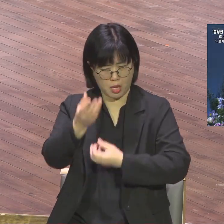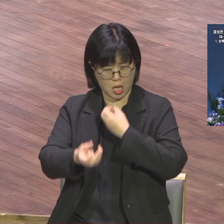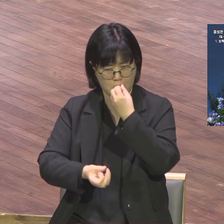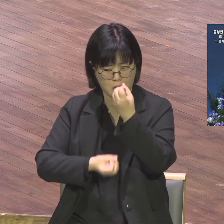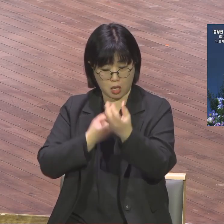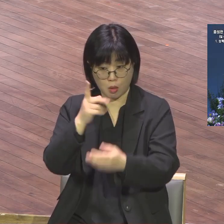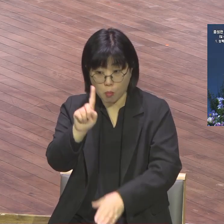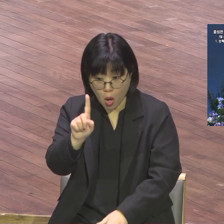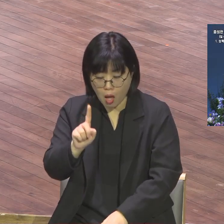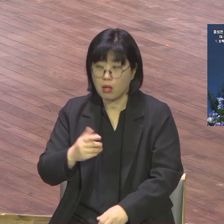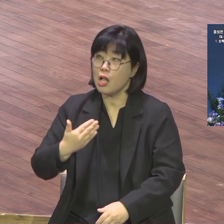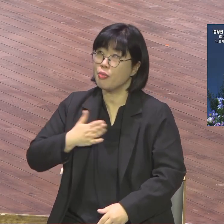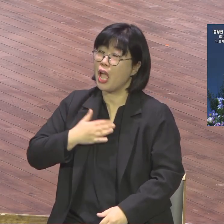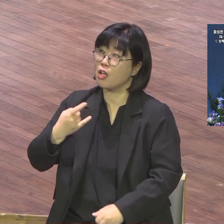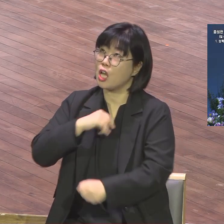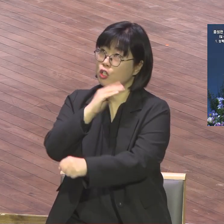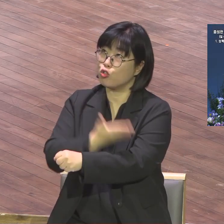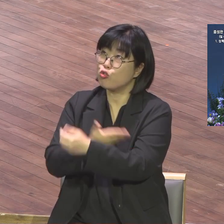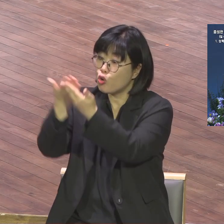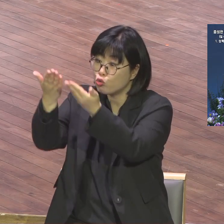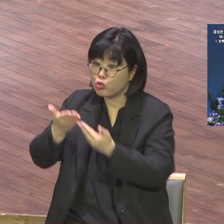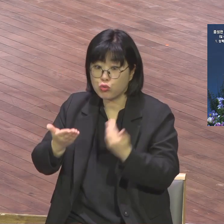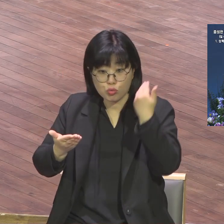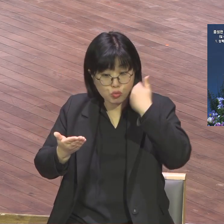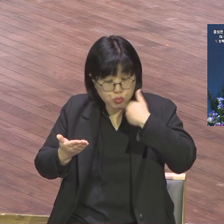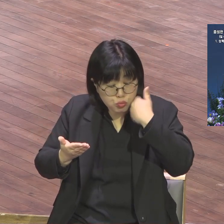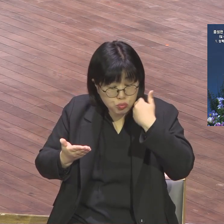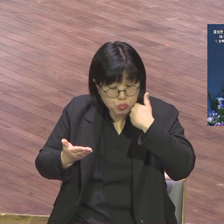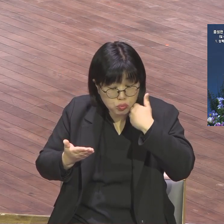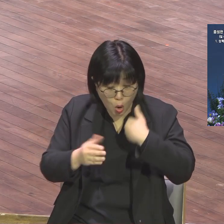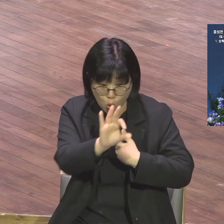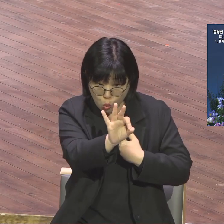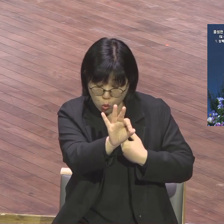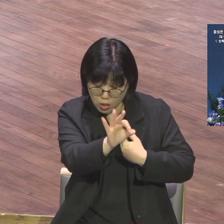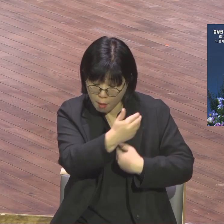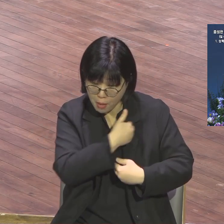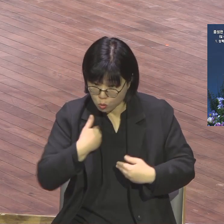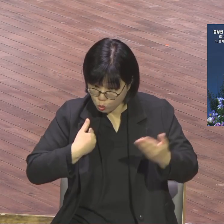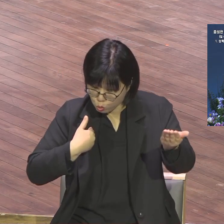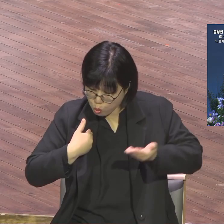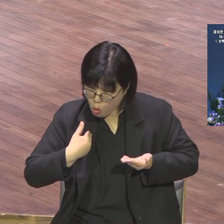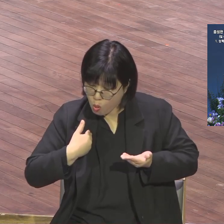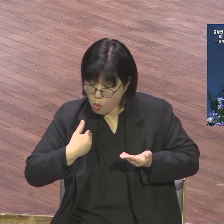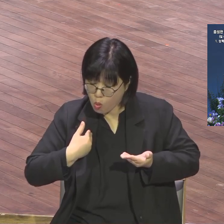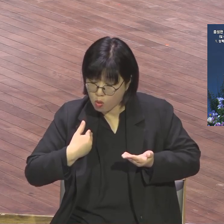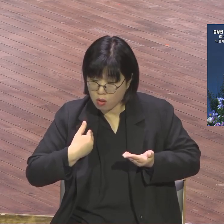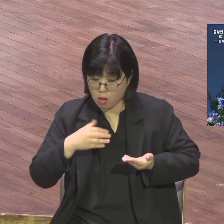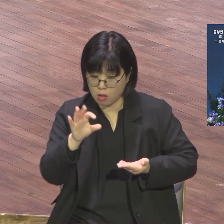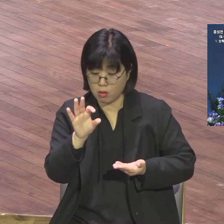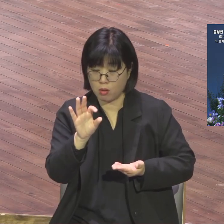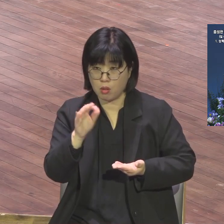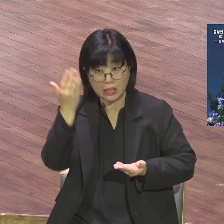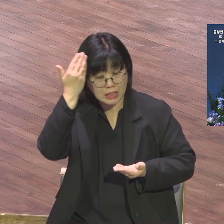자가 있다니까요. 만족하도록 기쁨의 풍성한 삶을 살 수 있도록 해주는 분이